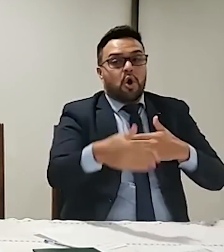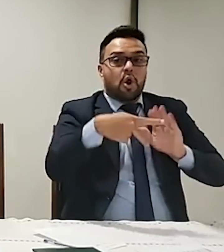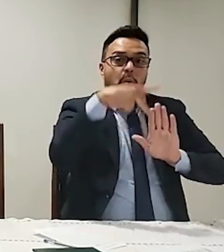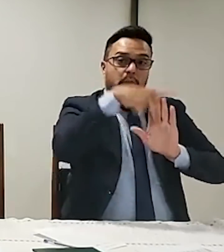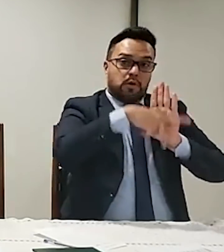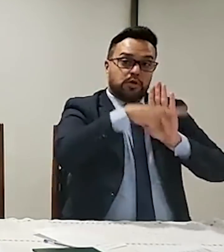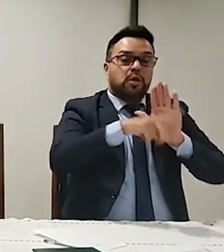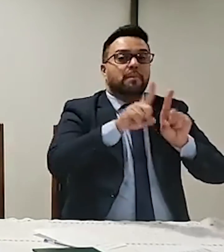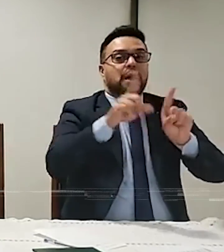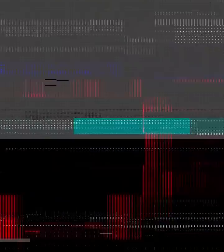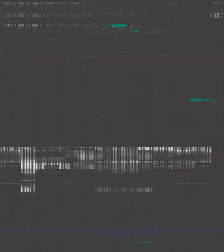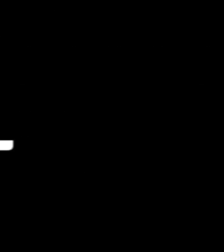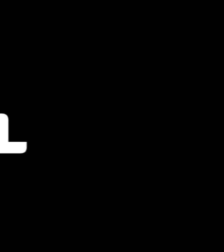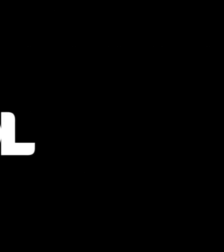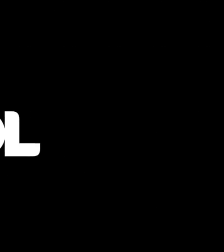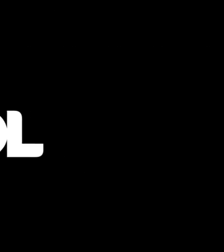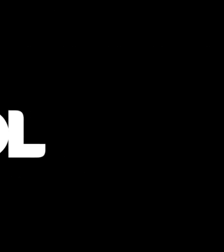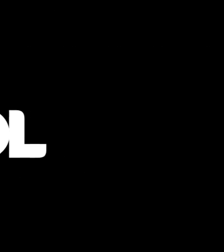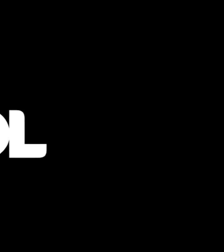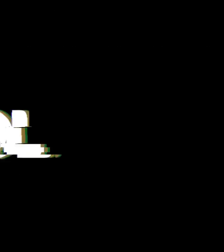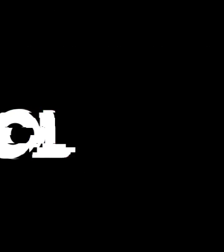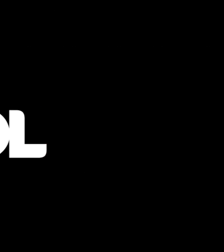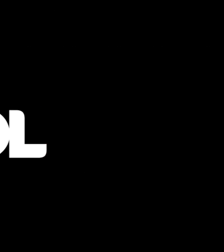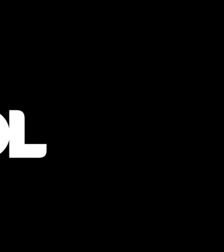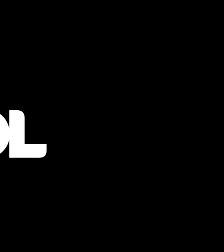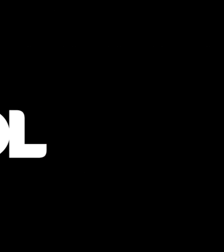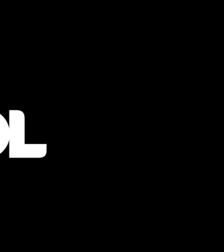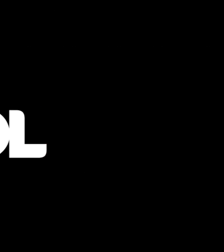nesse projeto mas em outro como remédios nacionais qual